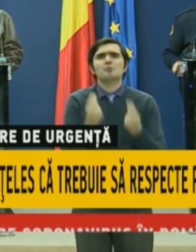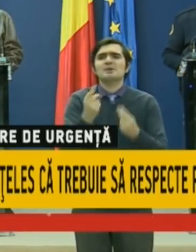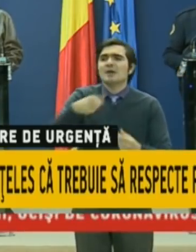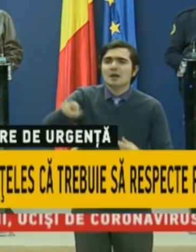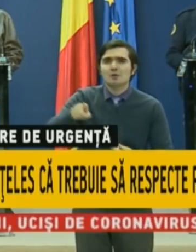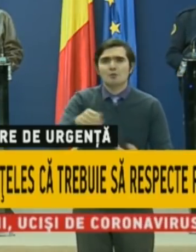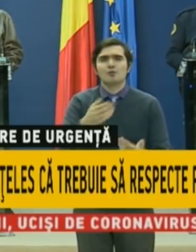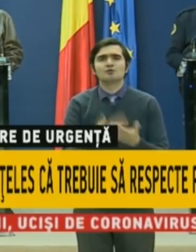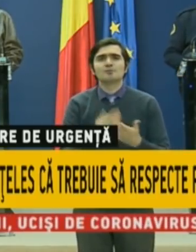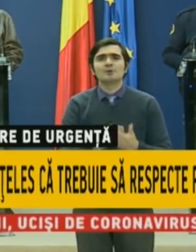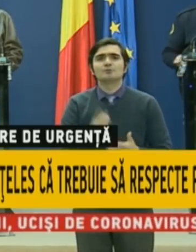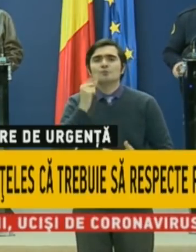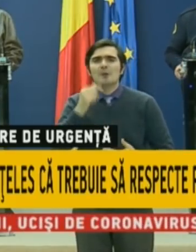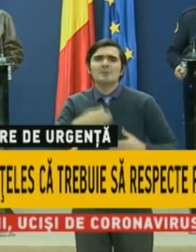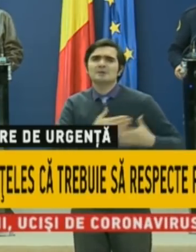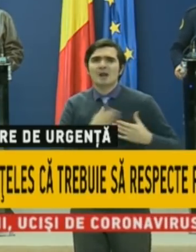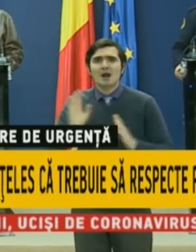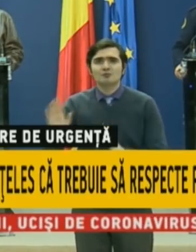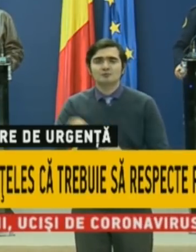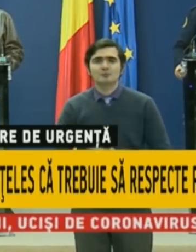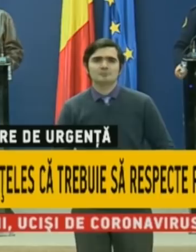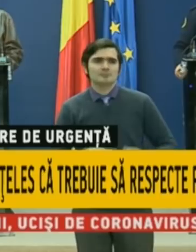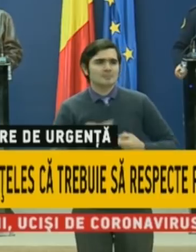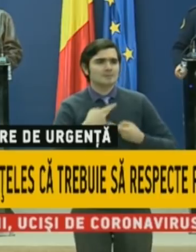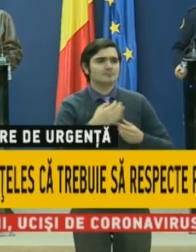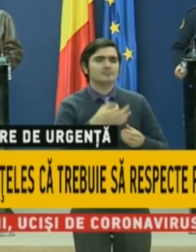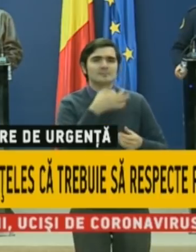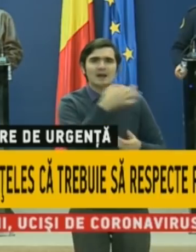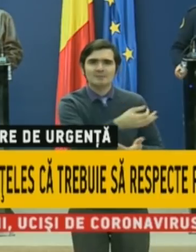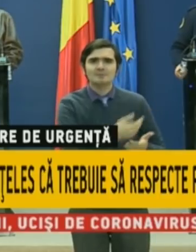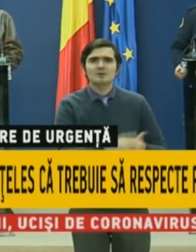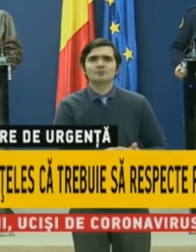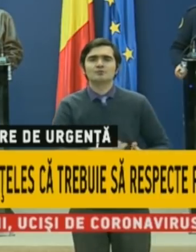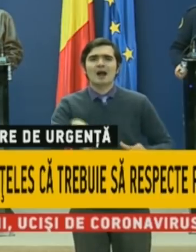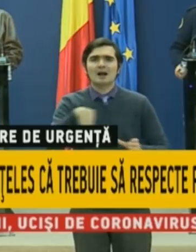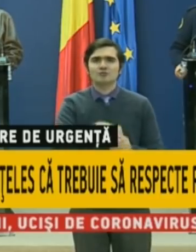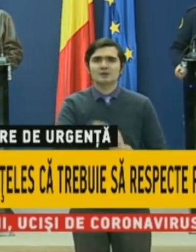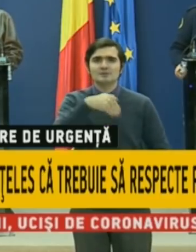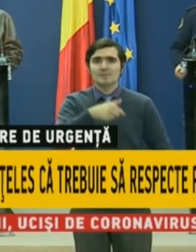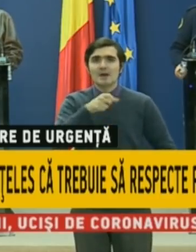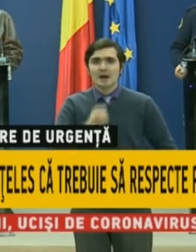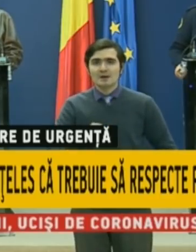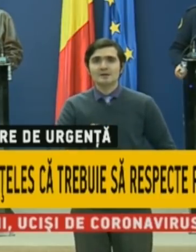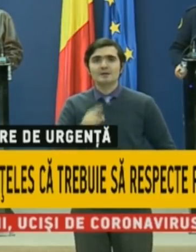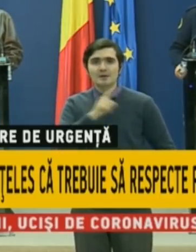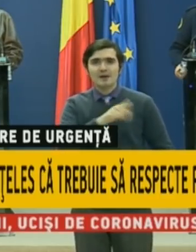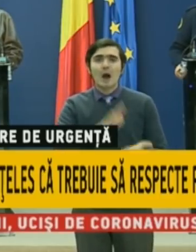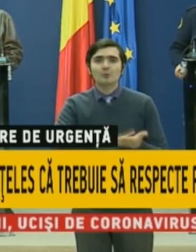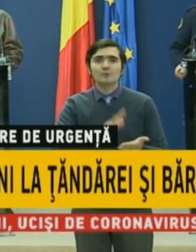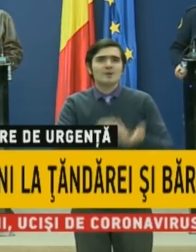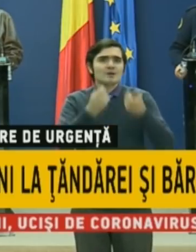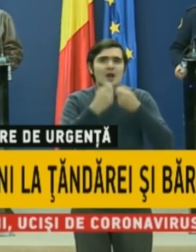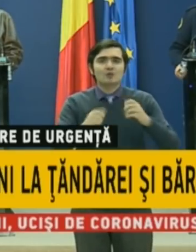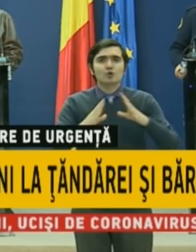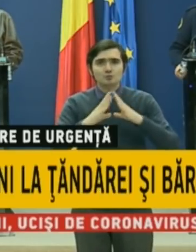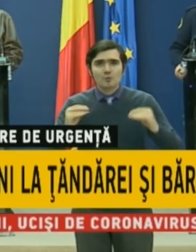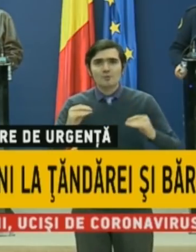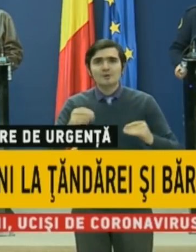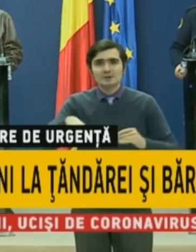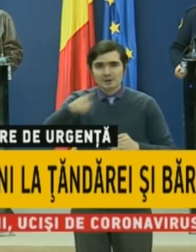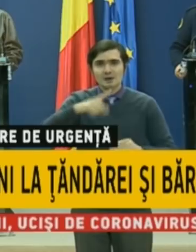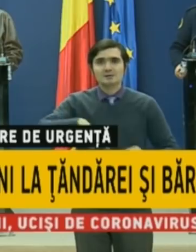lor. Le transmit și angajaților Ministerului Afacerilor Interne faptul că au dovedit tuturor românilor că sunt o